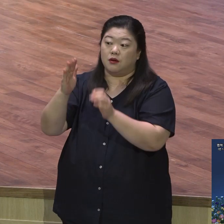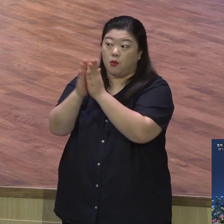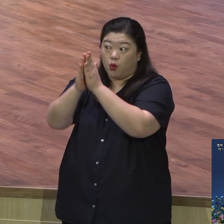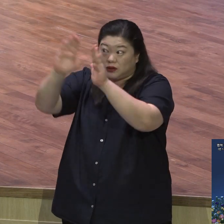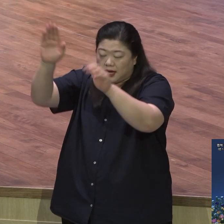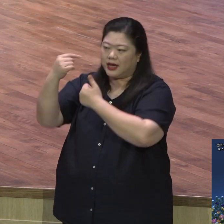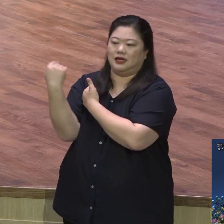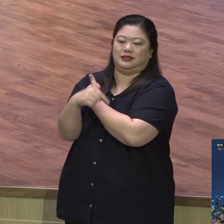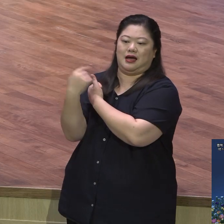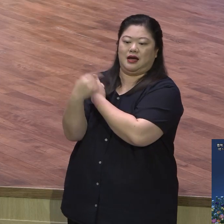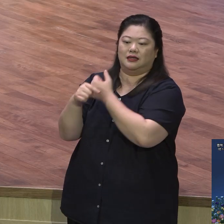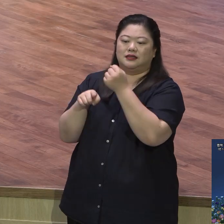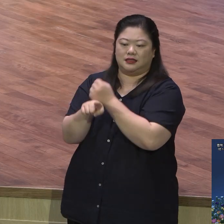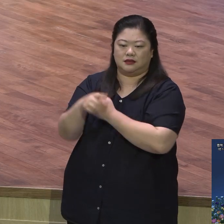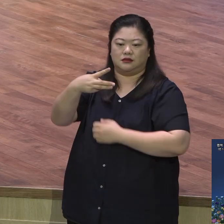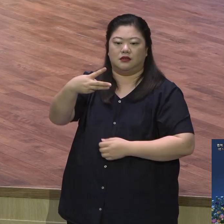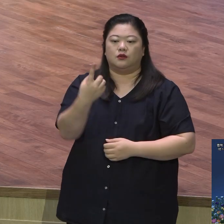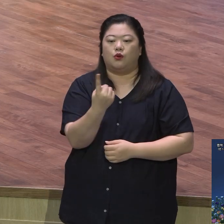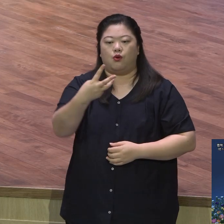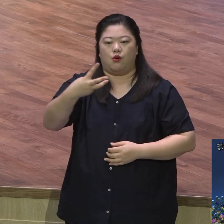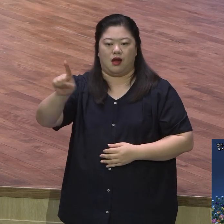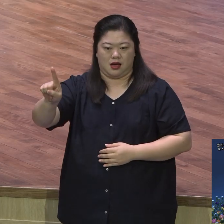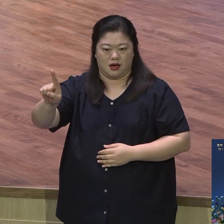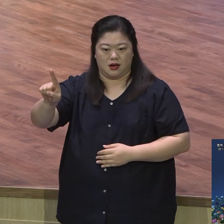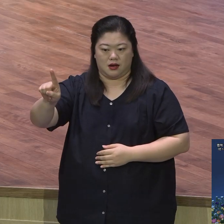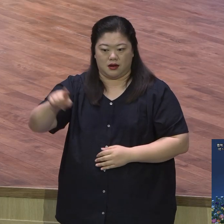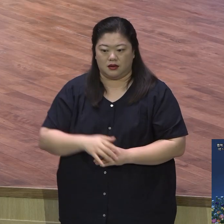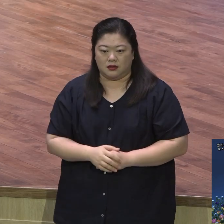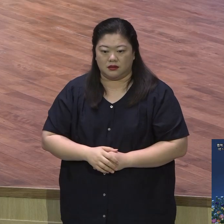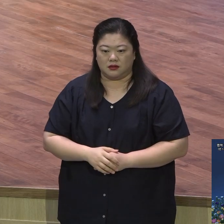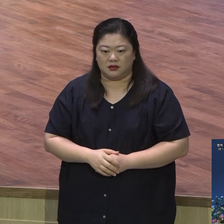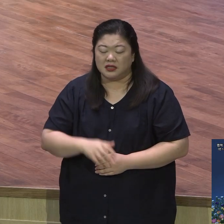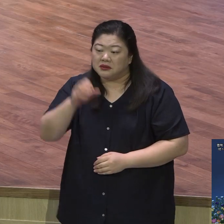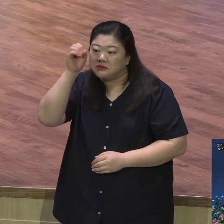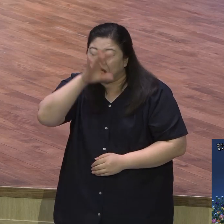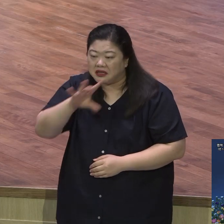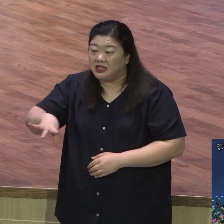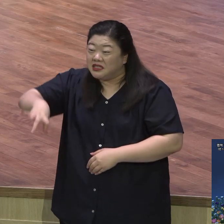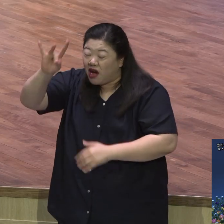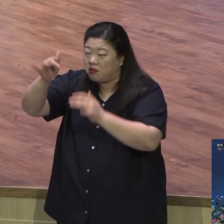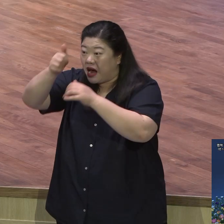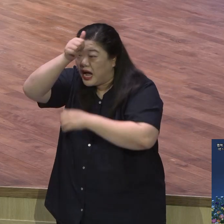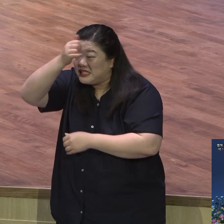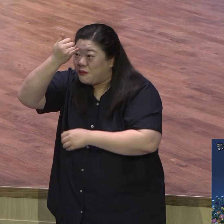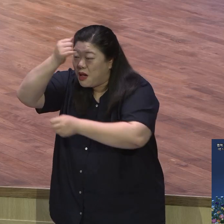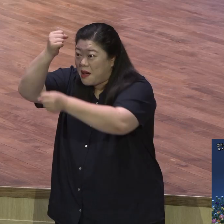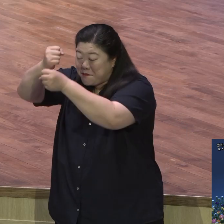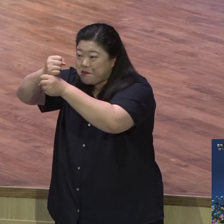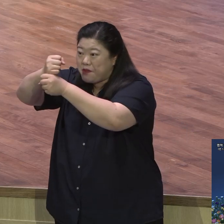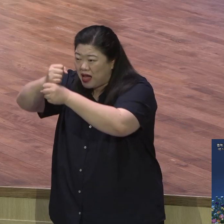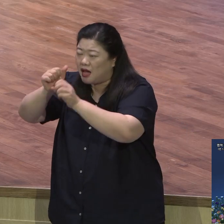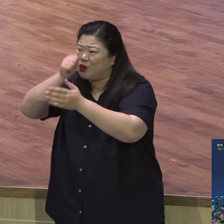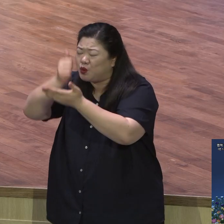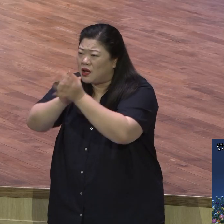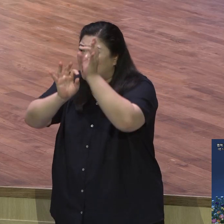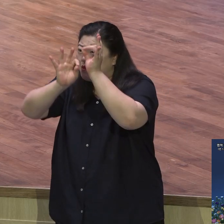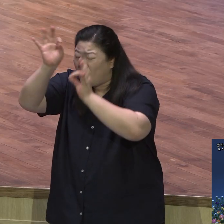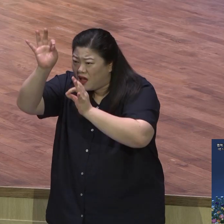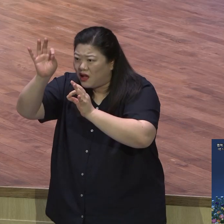단순히 이스라엘의 역사가 아니고 현대를 사는 우리에게 전부 다 이